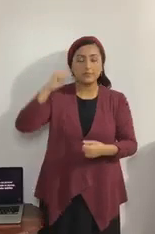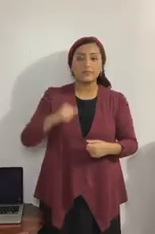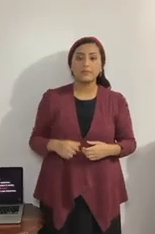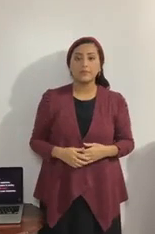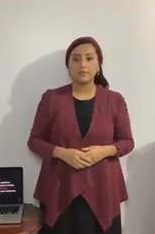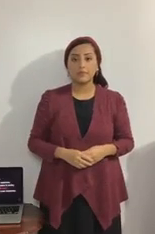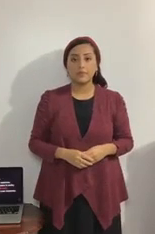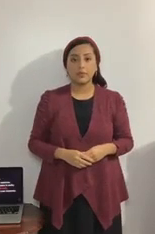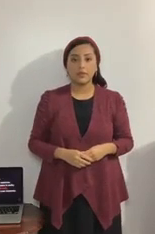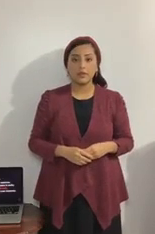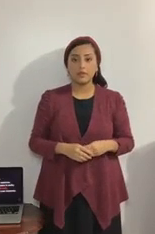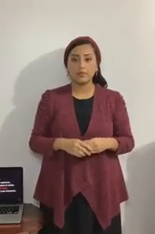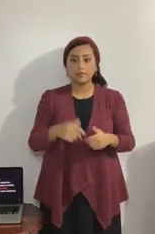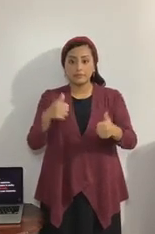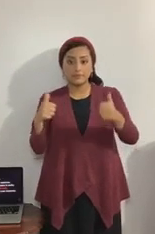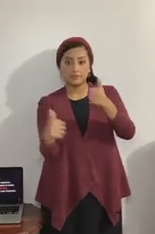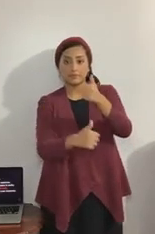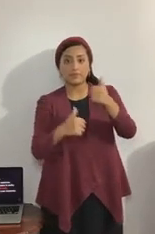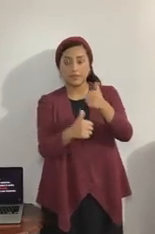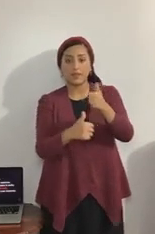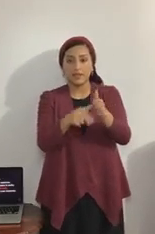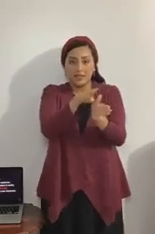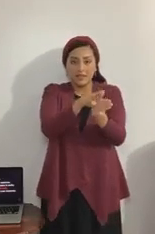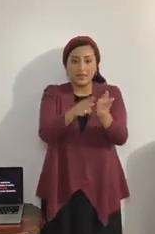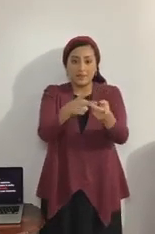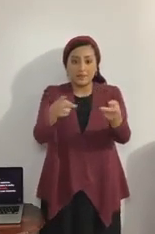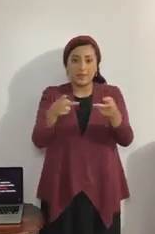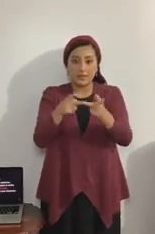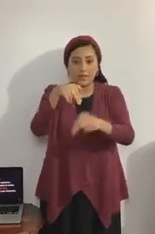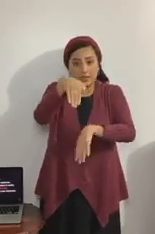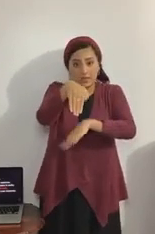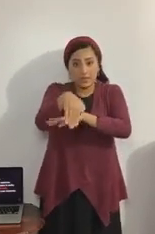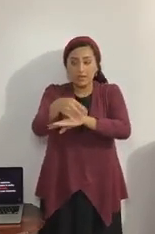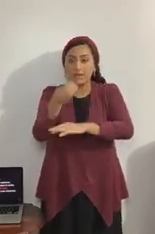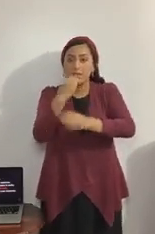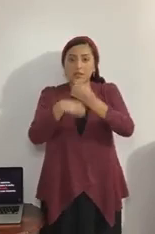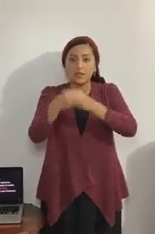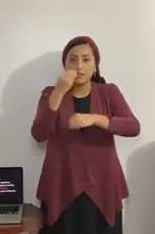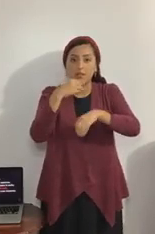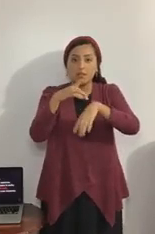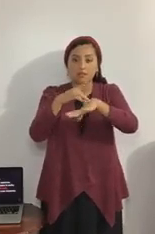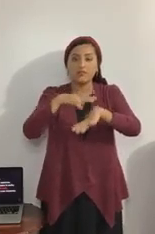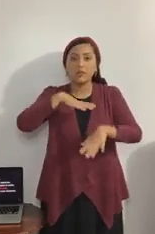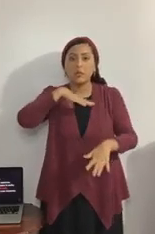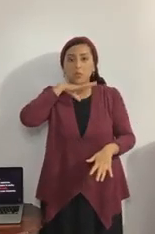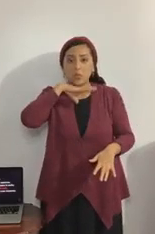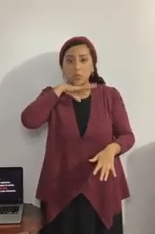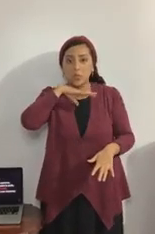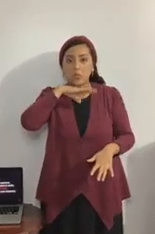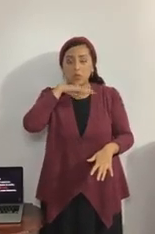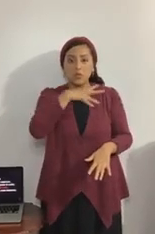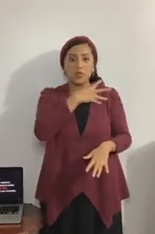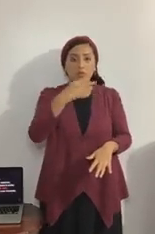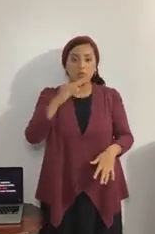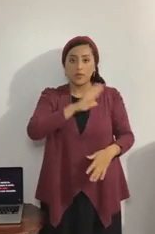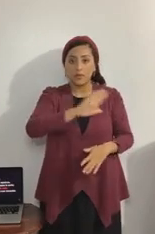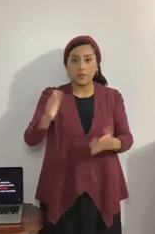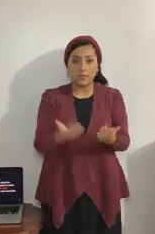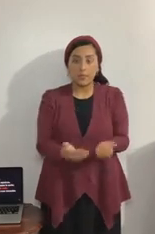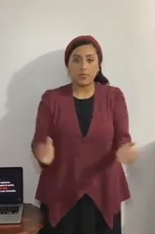que se quedan en los sepulcros y en lugares escondidos pasan la noche, que comen carne de cerdo, y en sus ollas hay caldo